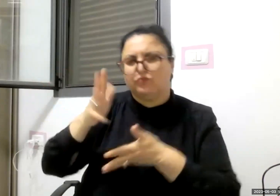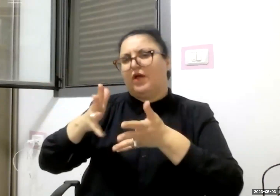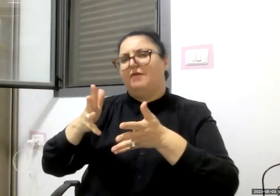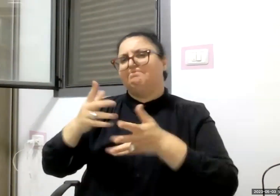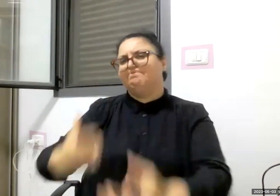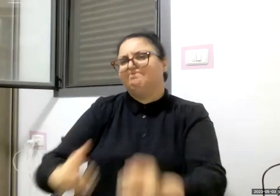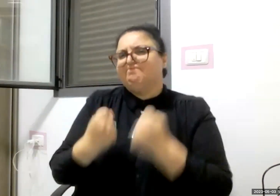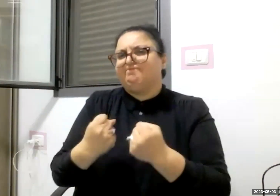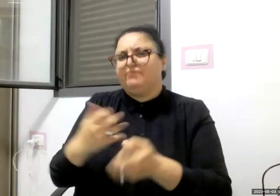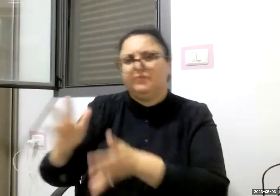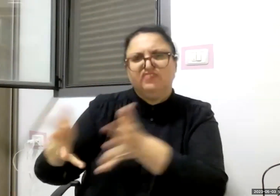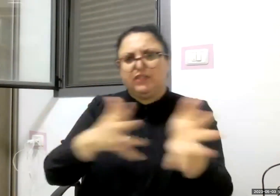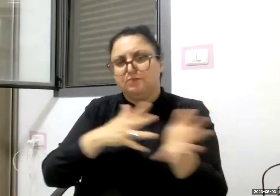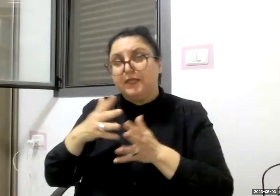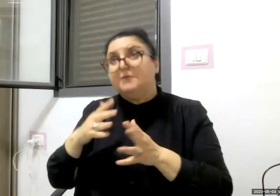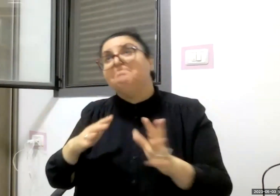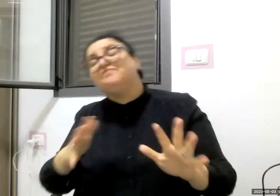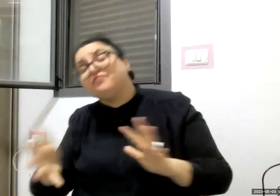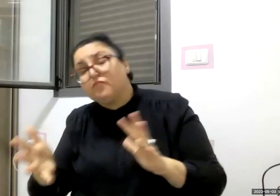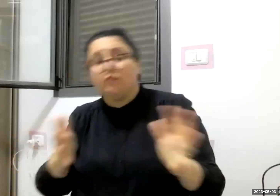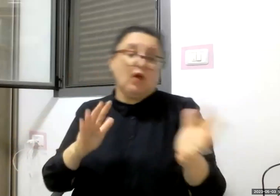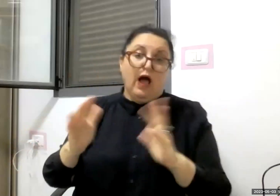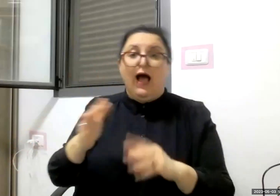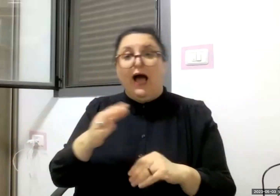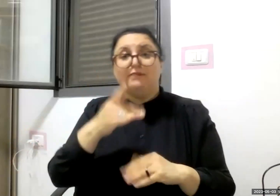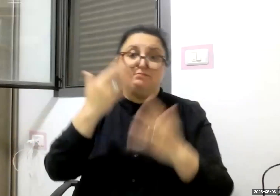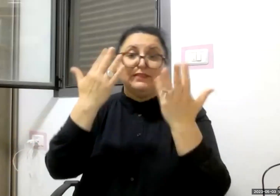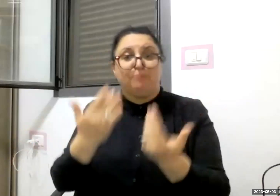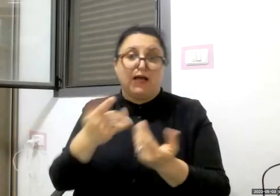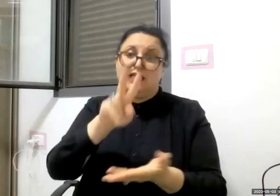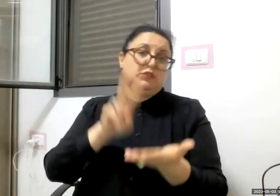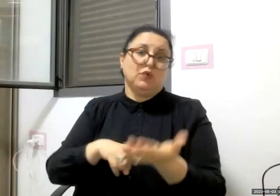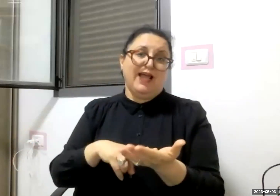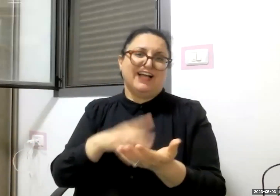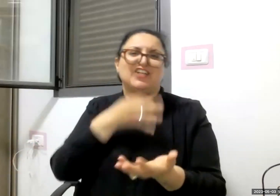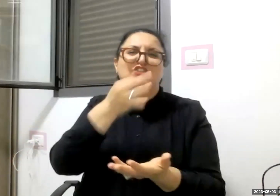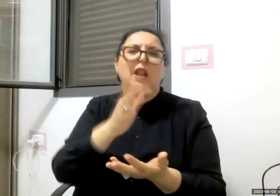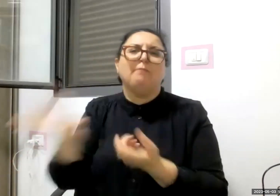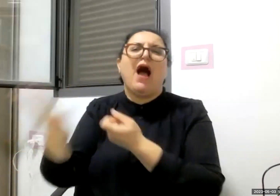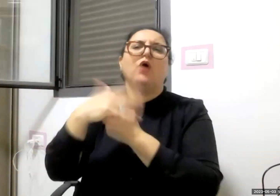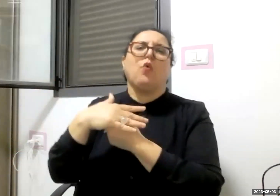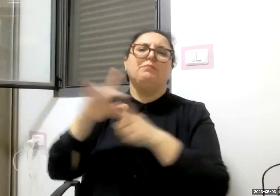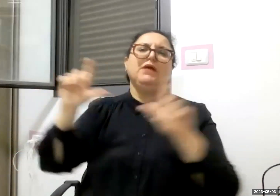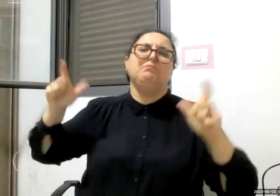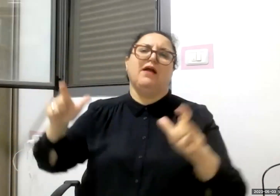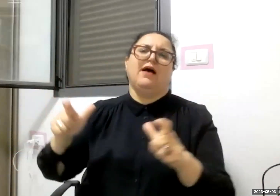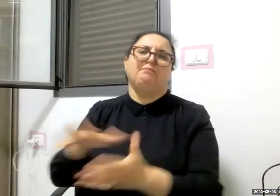שאני משתייכת לאחד הדורות בין האחרונים שמסמים שפת סימנים מספרית את בהחלט צודקת